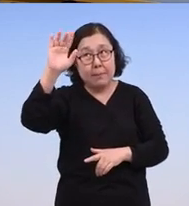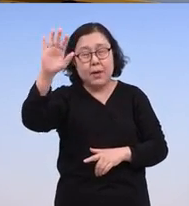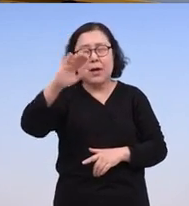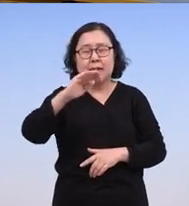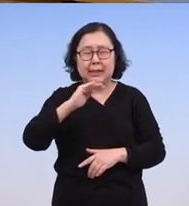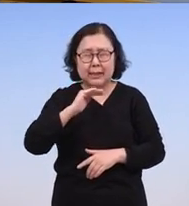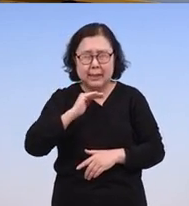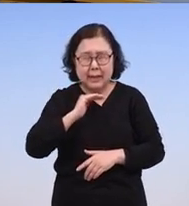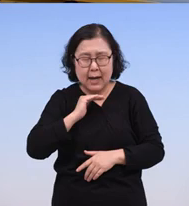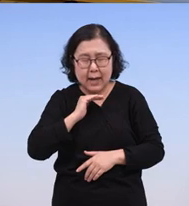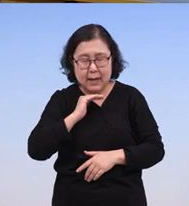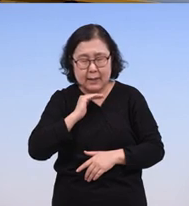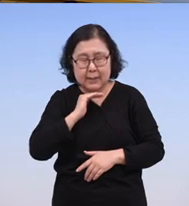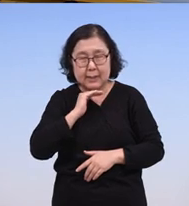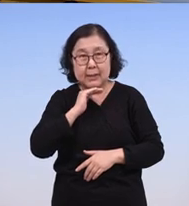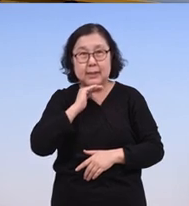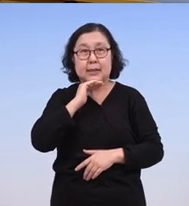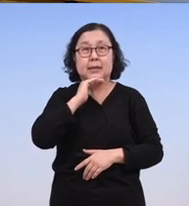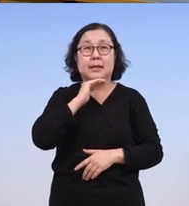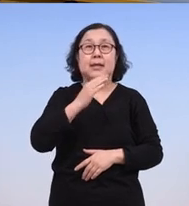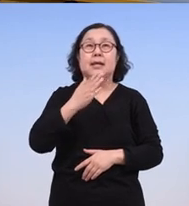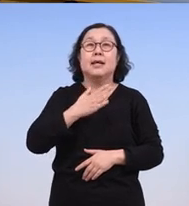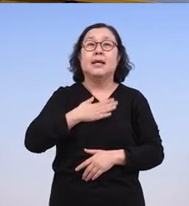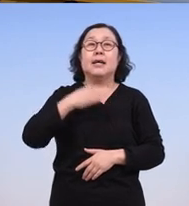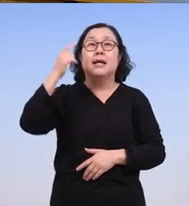날 사모하며